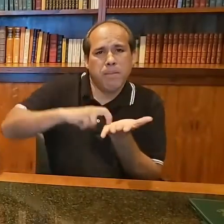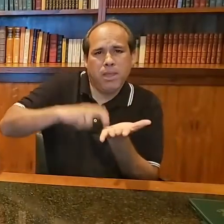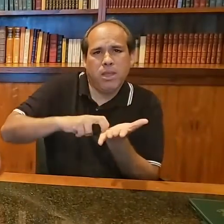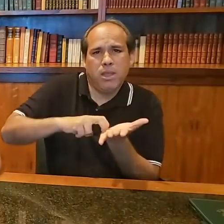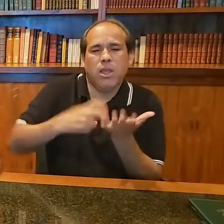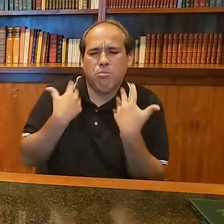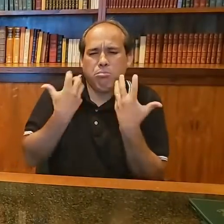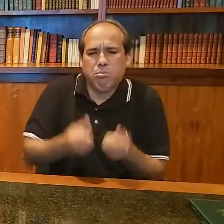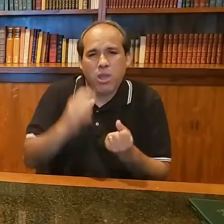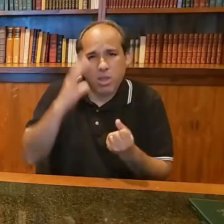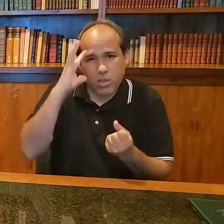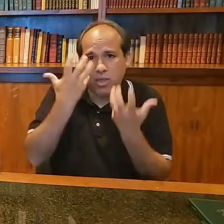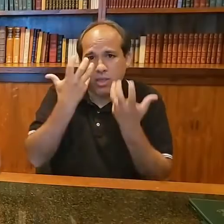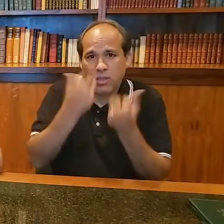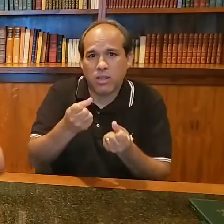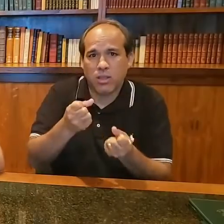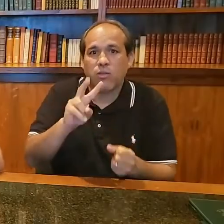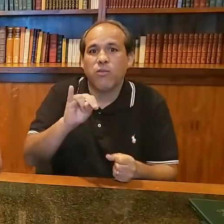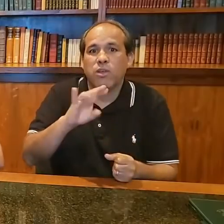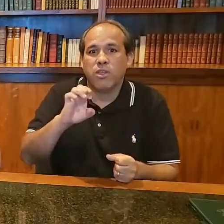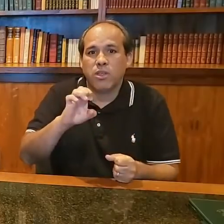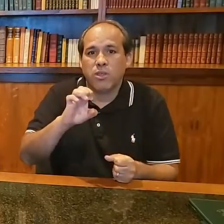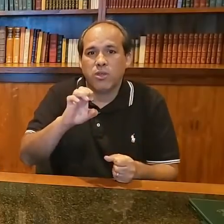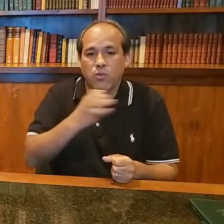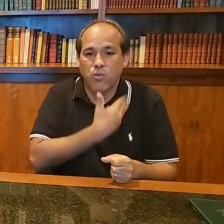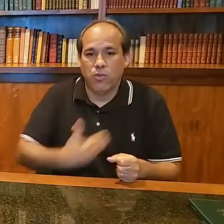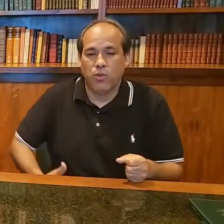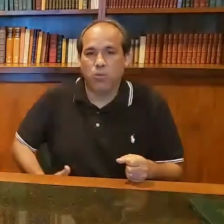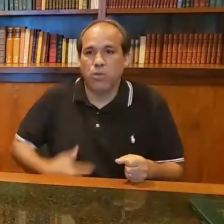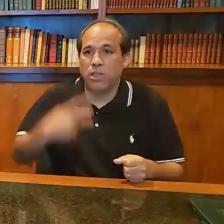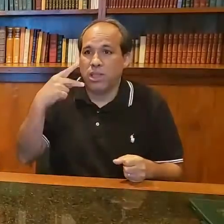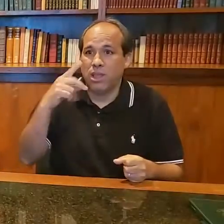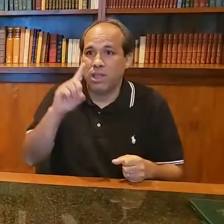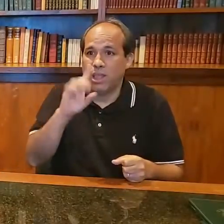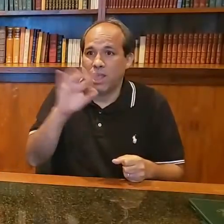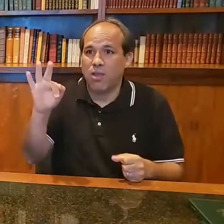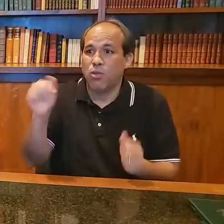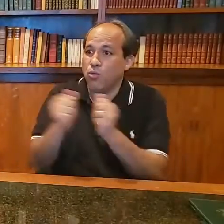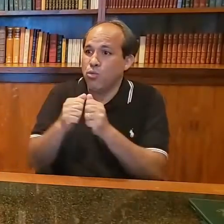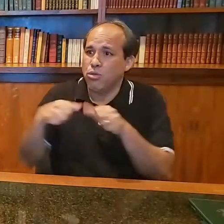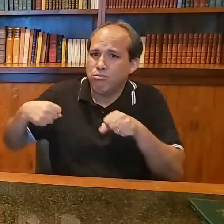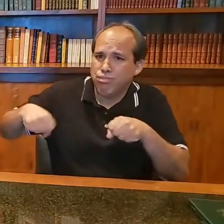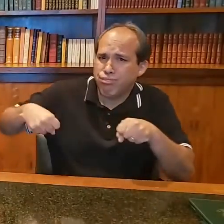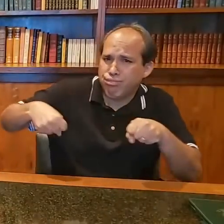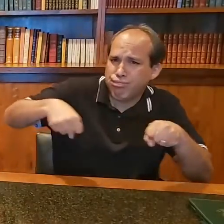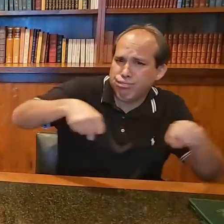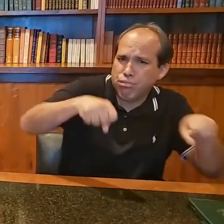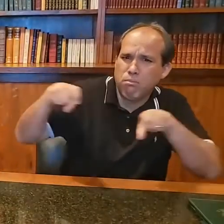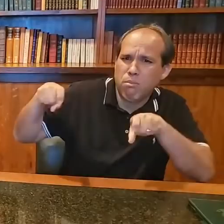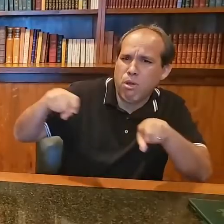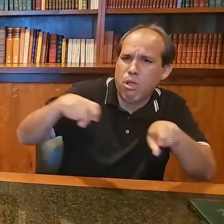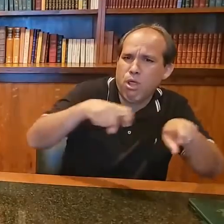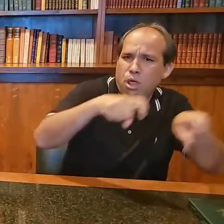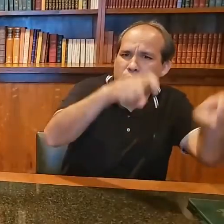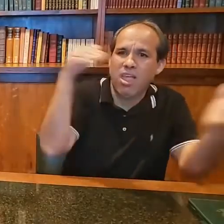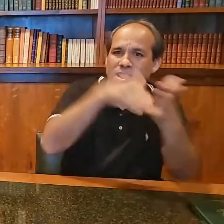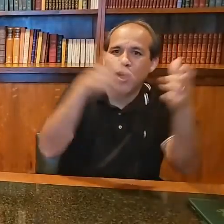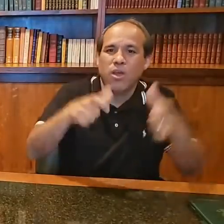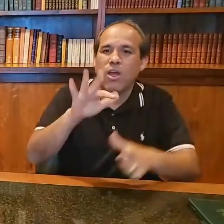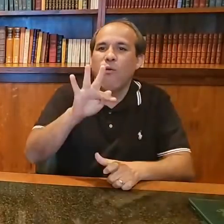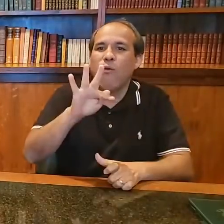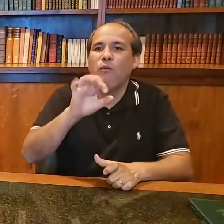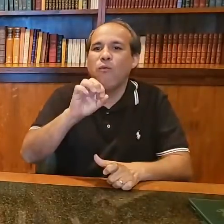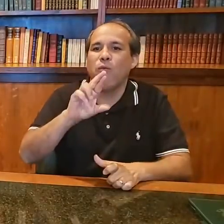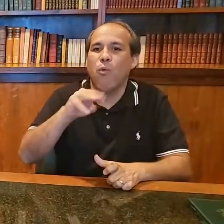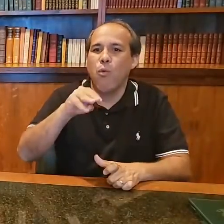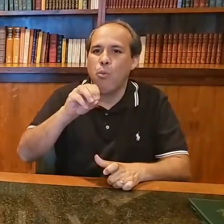resolvi aceitar um convite do vice-governador do DF e de moto fomos até Formosa, aqui em Goiás. Aqui. Conhece a Formosa, meu? Só de nome, só de nome, não tive o